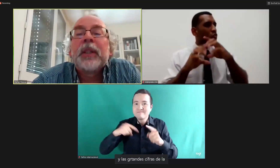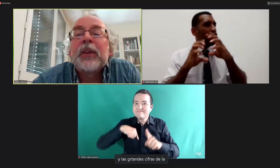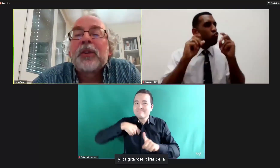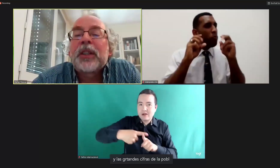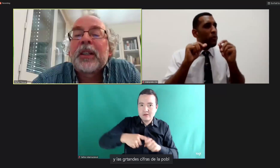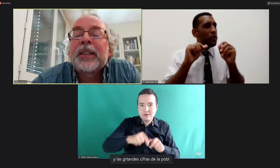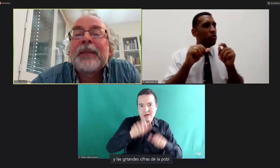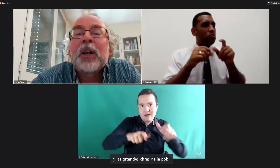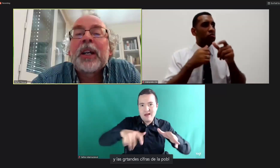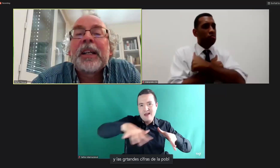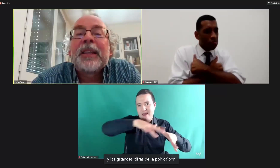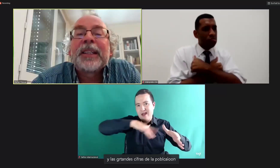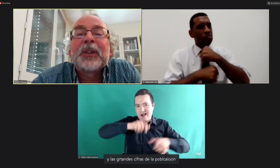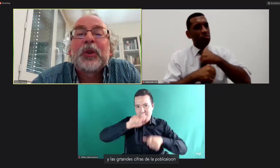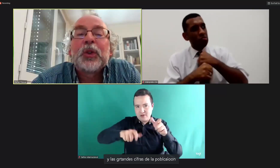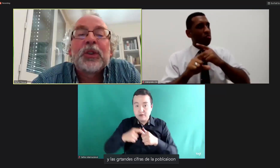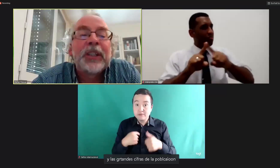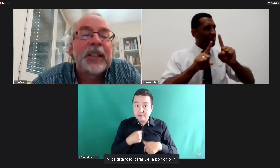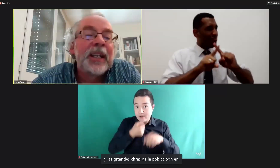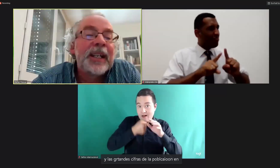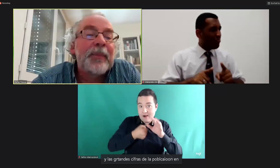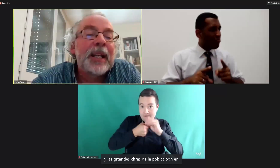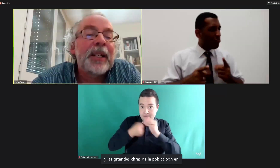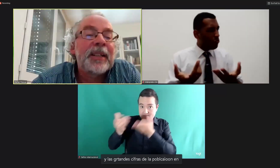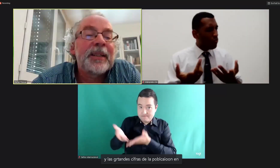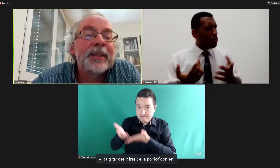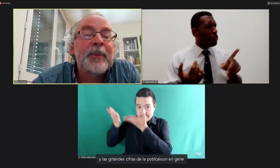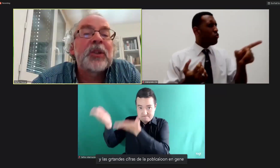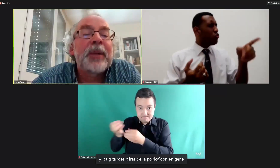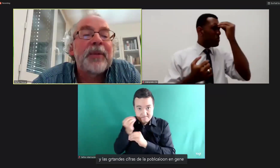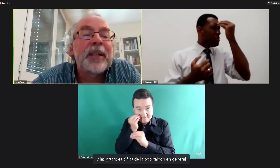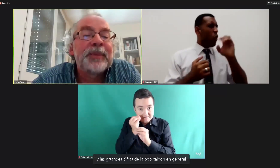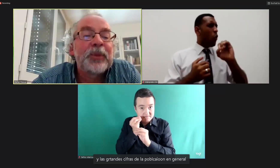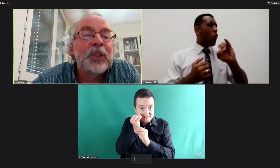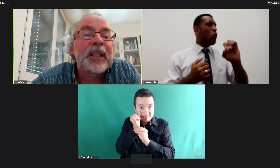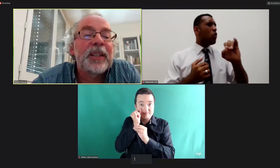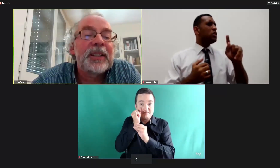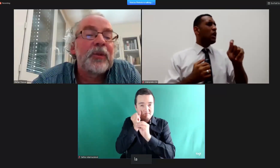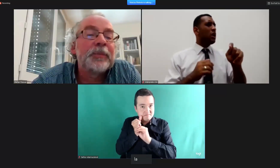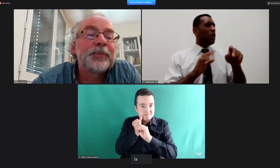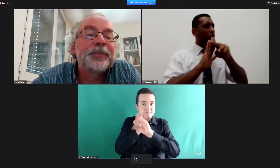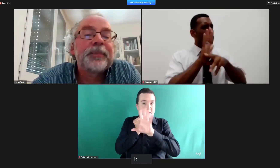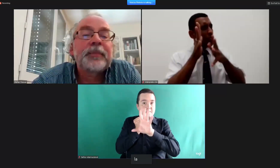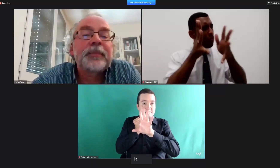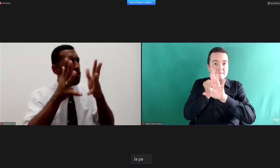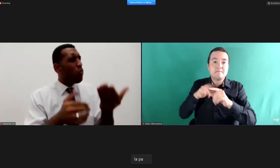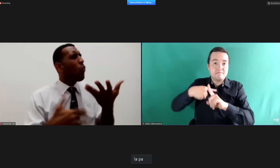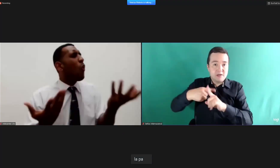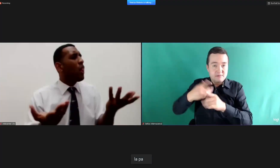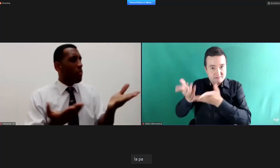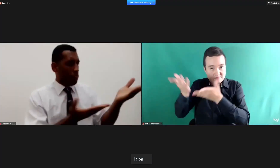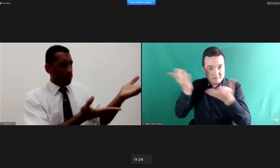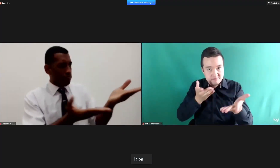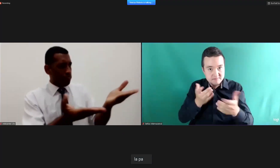vídeo. Vinicius, te animo a que enciendas el tuyo y te paso la palabra. Muchas gracias.